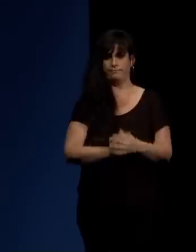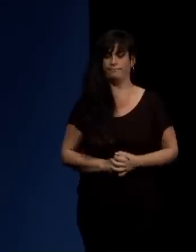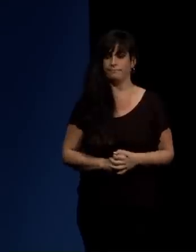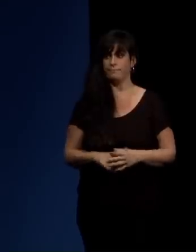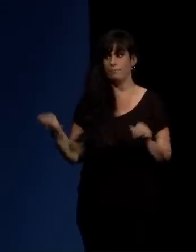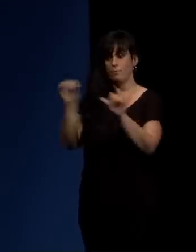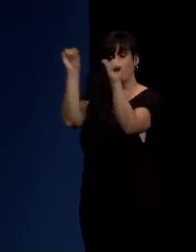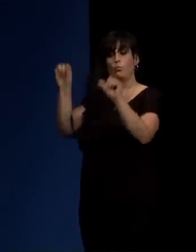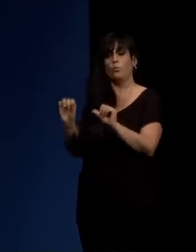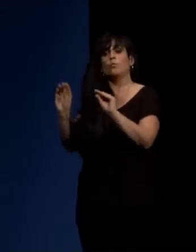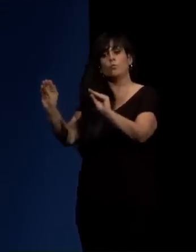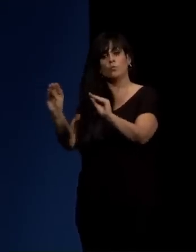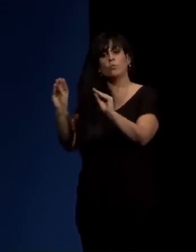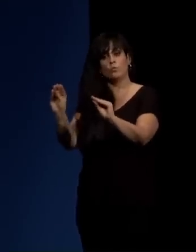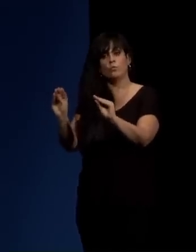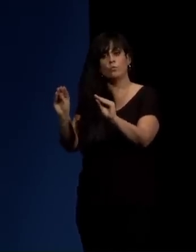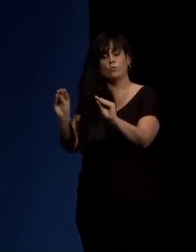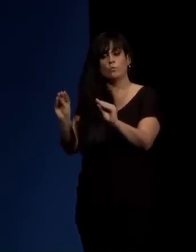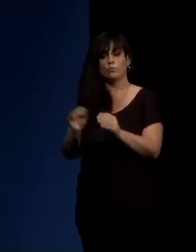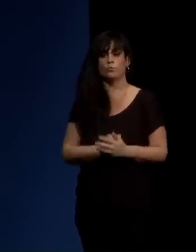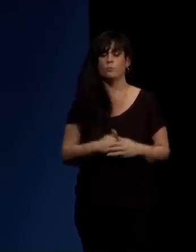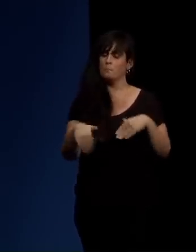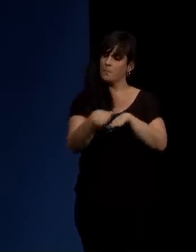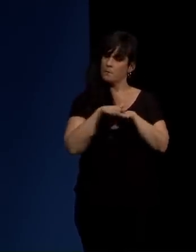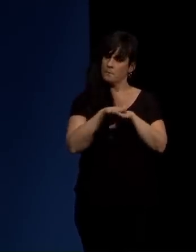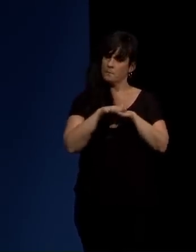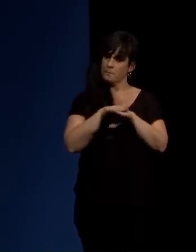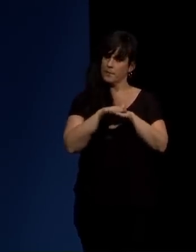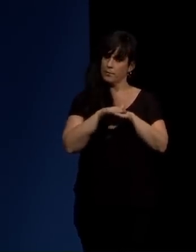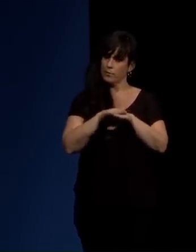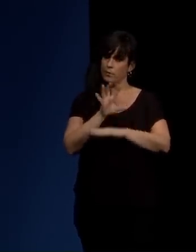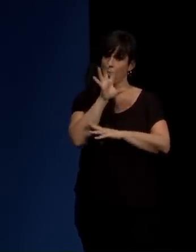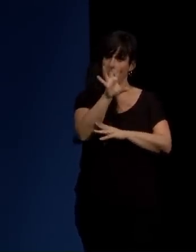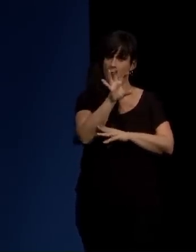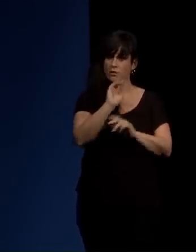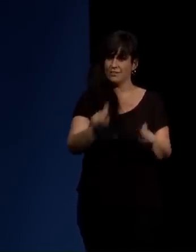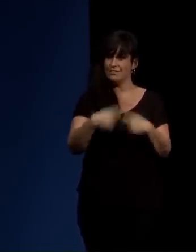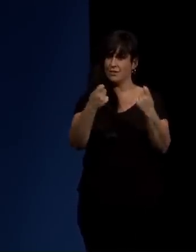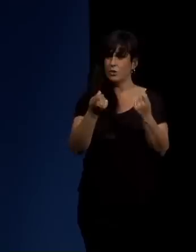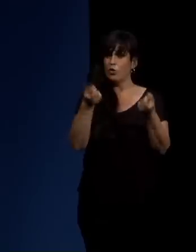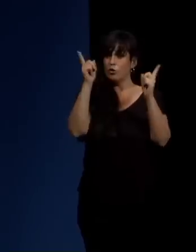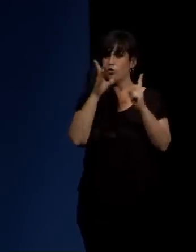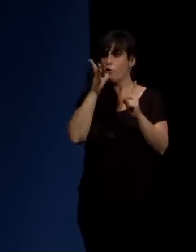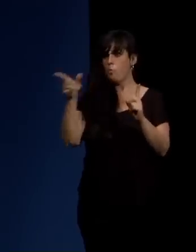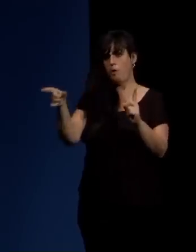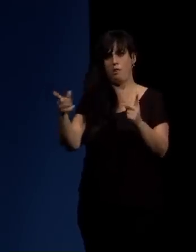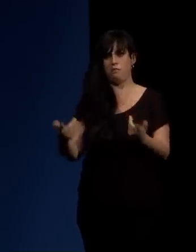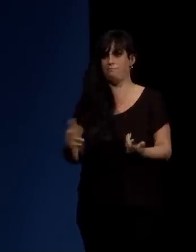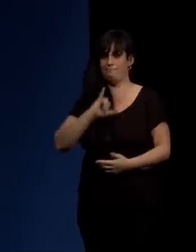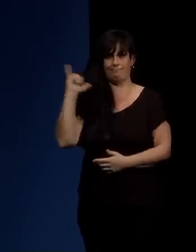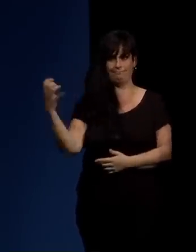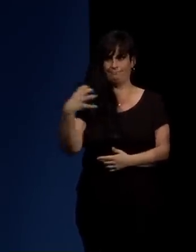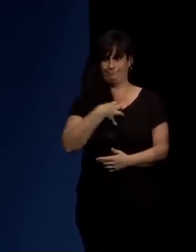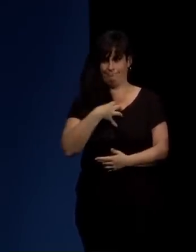seu modelo, o desmantelamento, deste país non foi só pola súa incompetencia, que tamén a teñen,